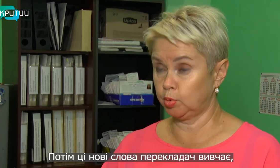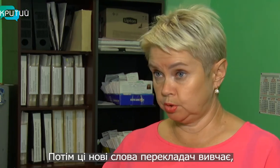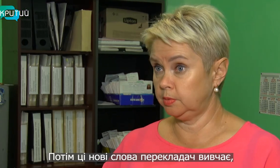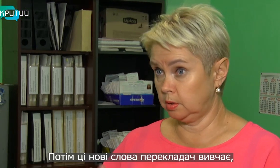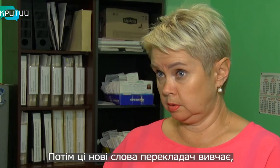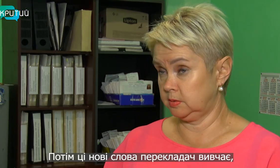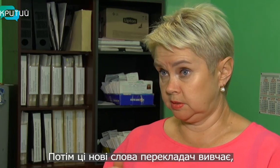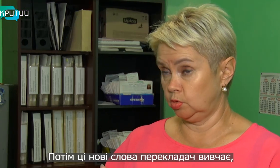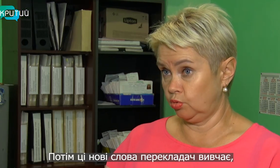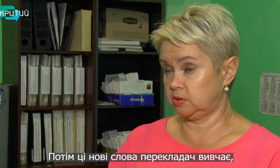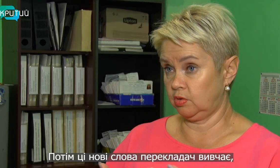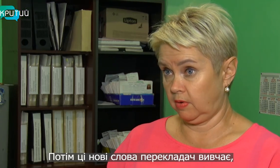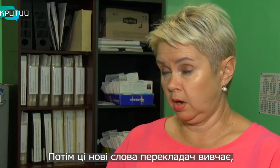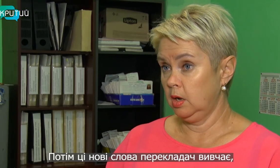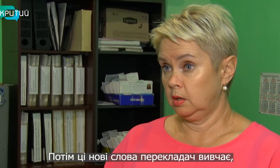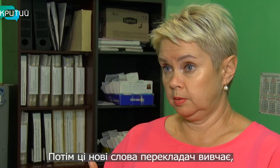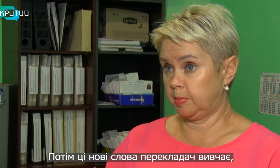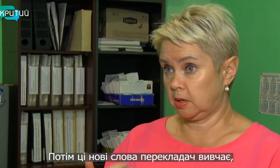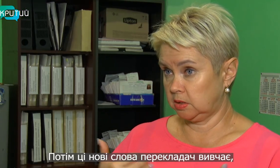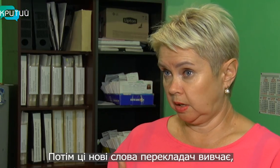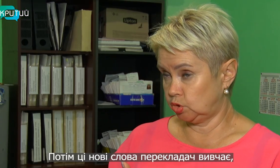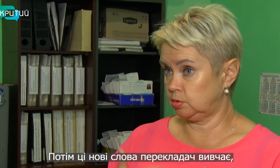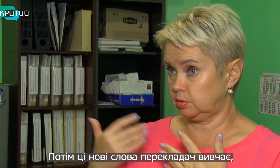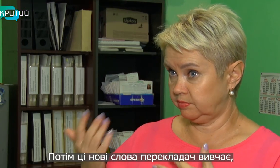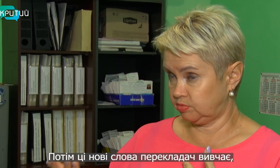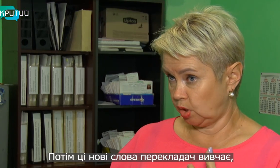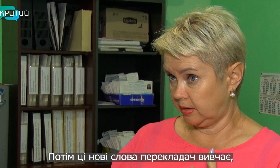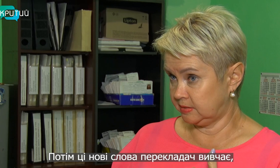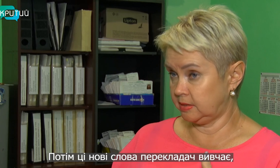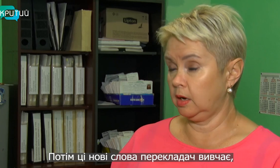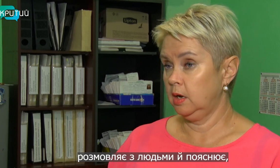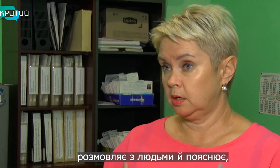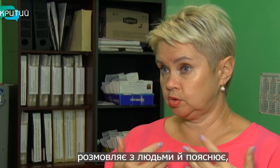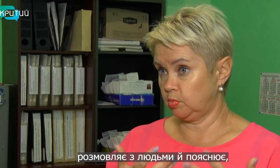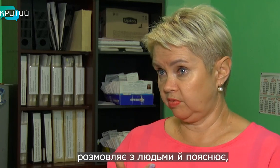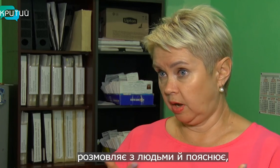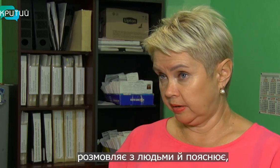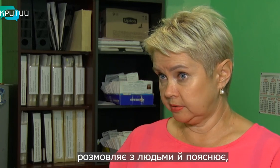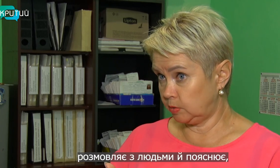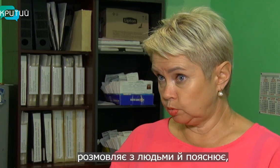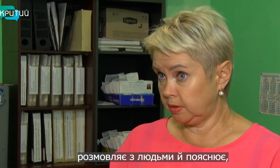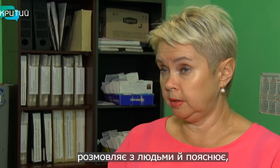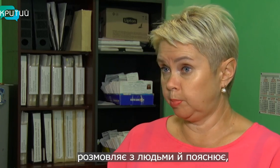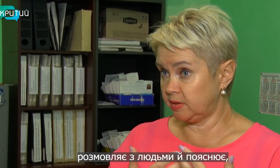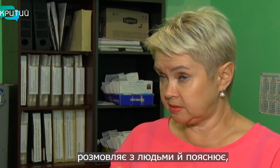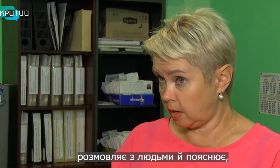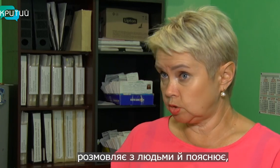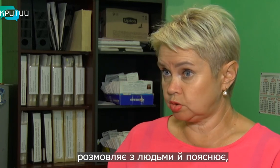Потім ці нові слова перекладач вивчається, розмовляє з людьми і поясняє, що це